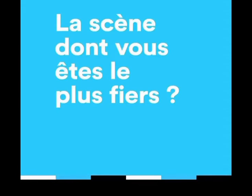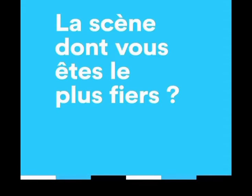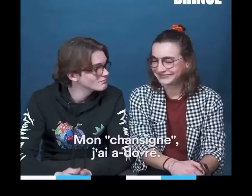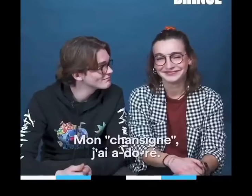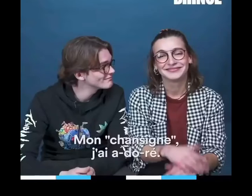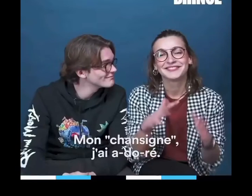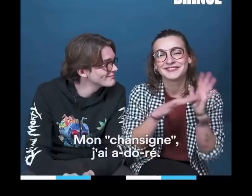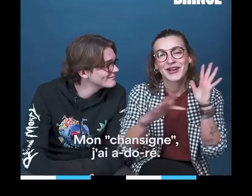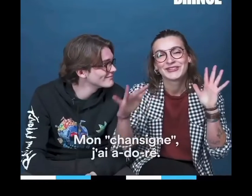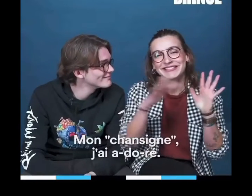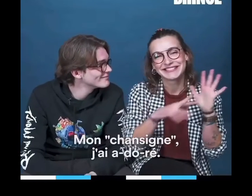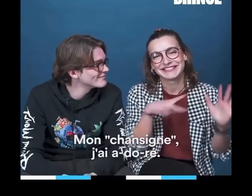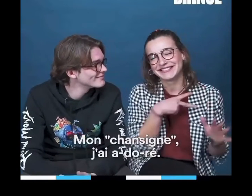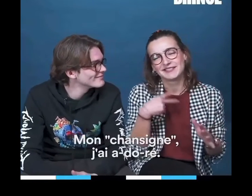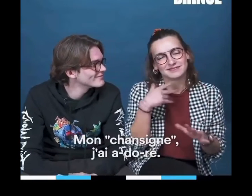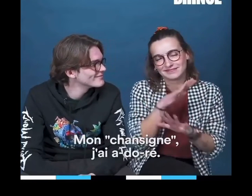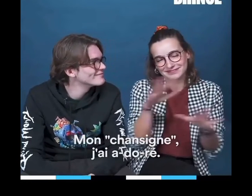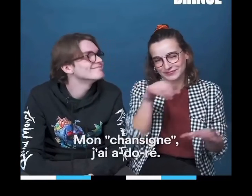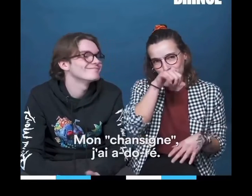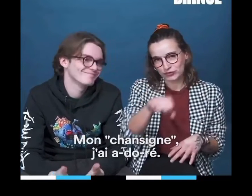Mon chant-signe, j'ai adoré.